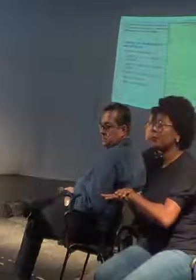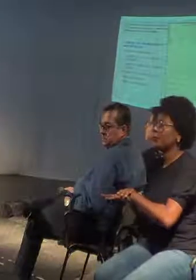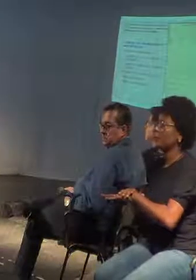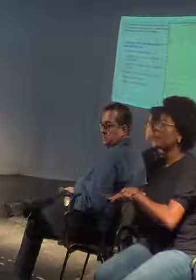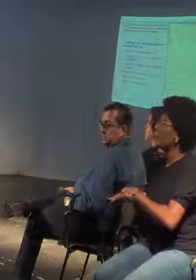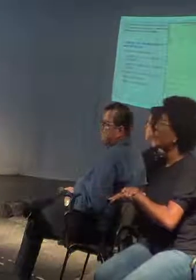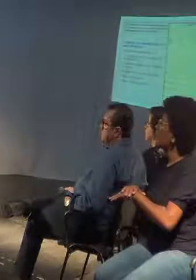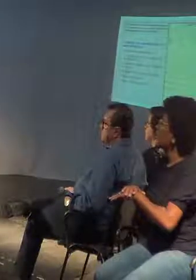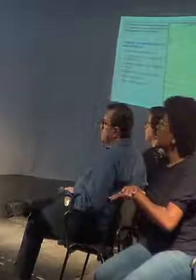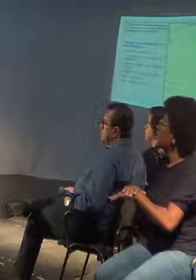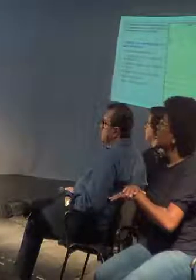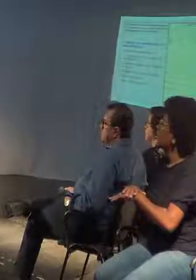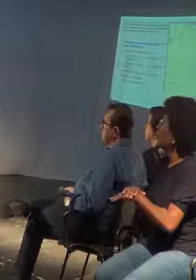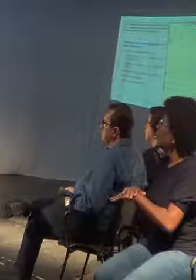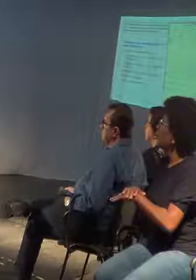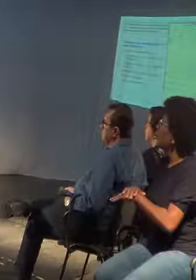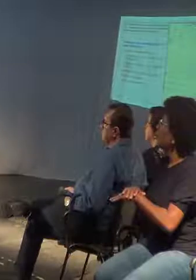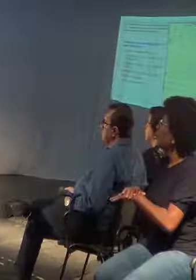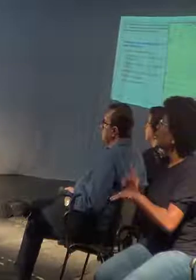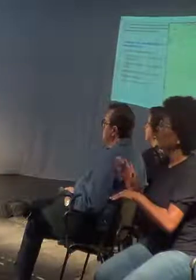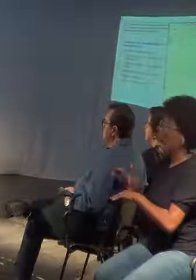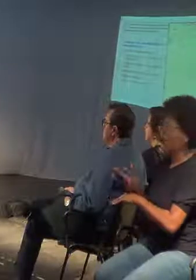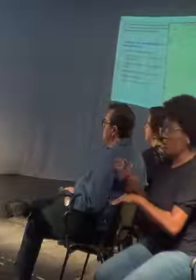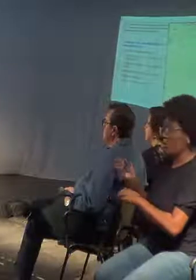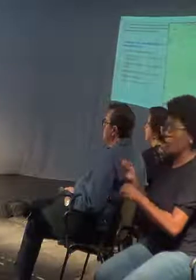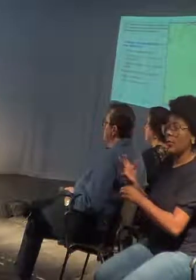Tá. Inclusive, deu aqui controle um tempo que eu não terminei de marcar.